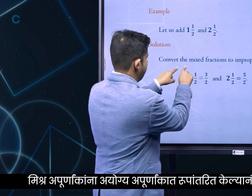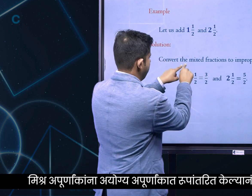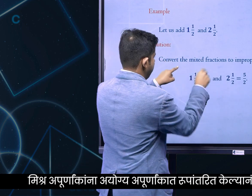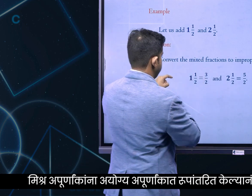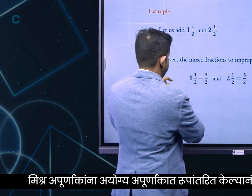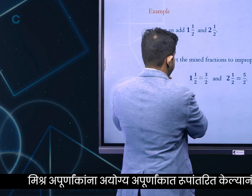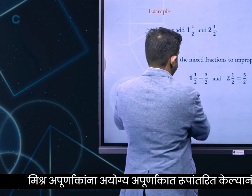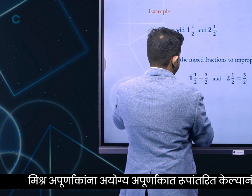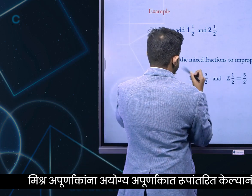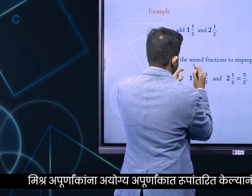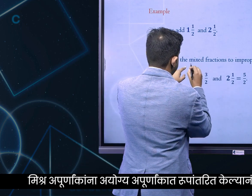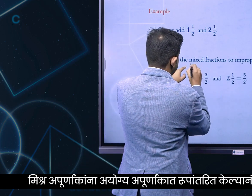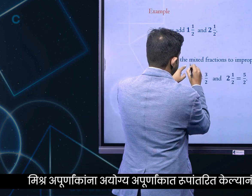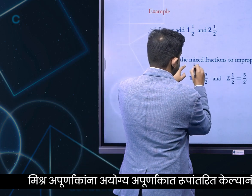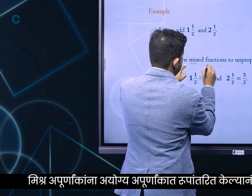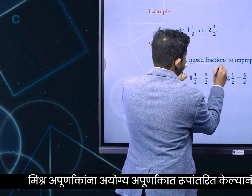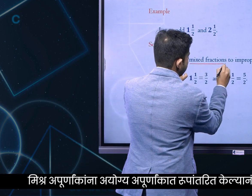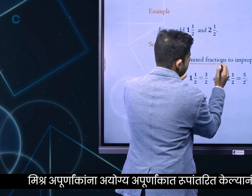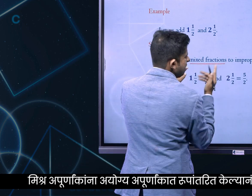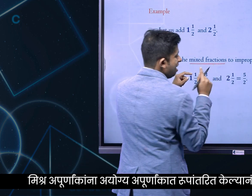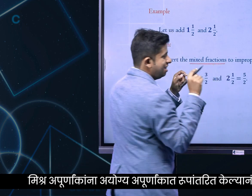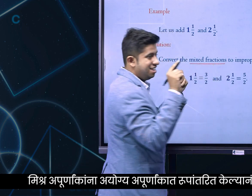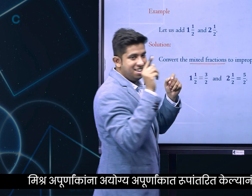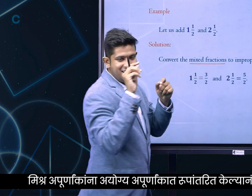रूपांतरित केल्यानंतर आपल्याला मिळते